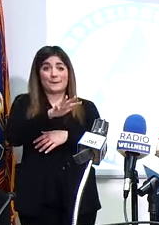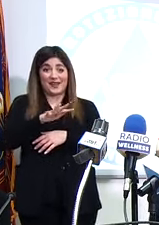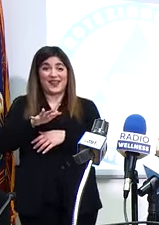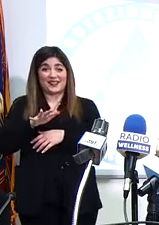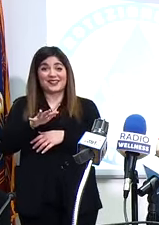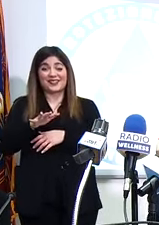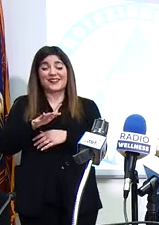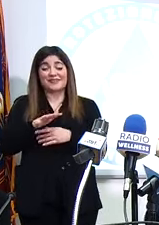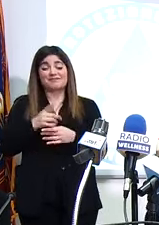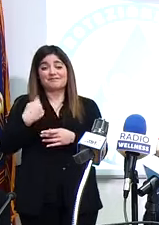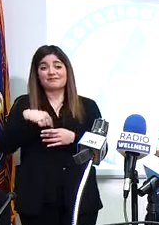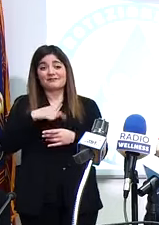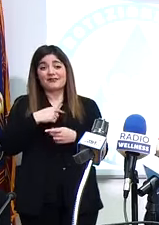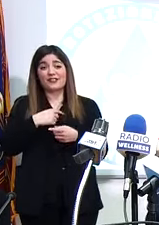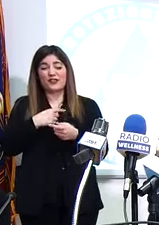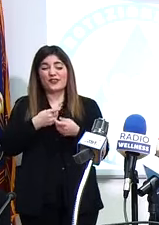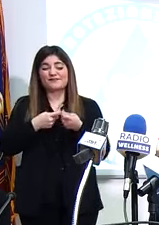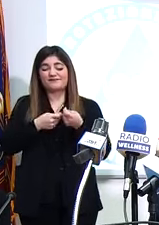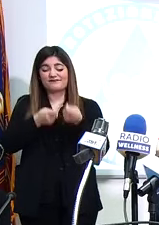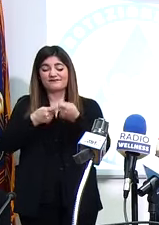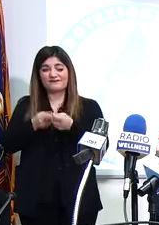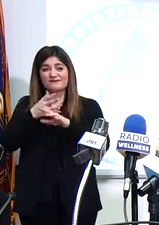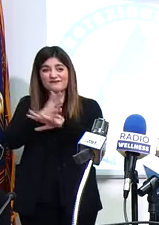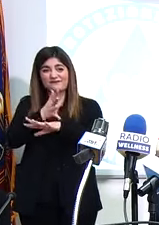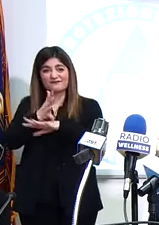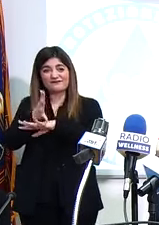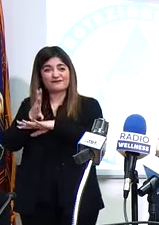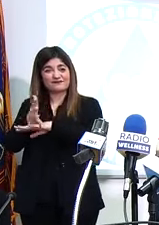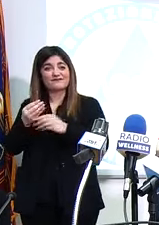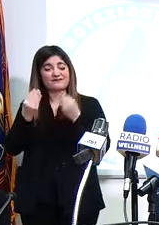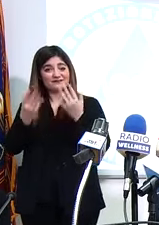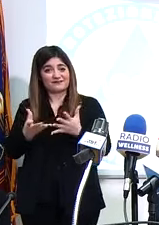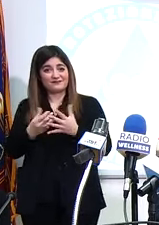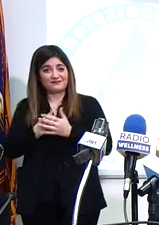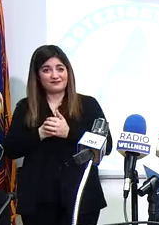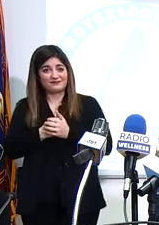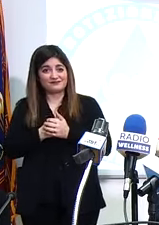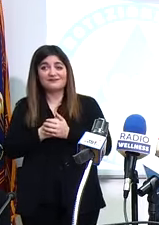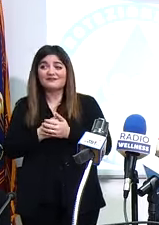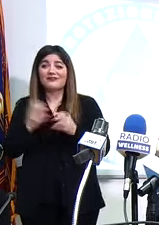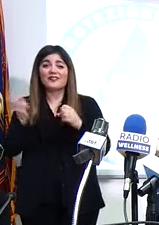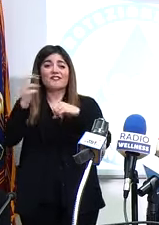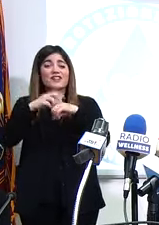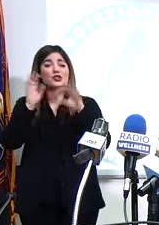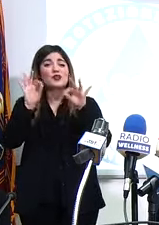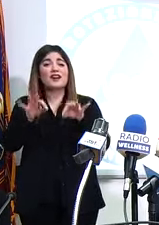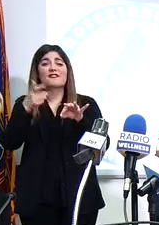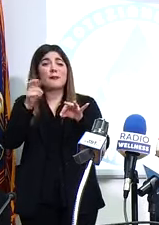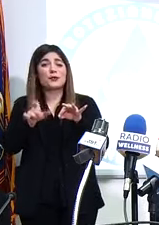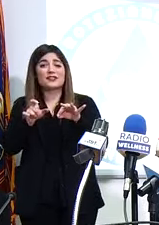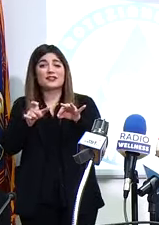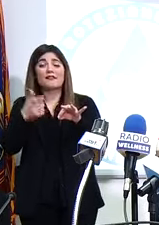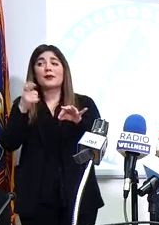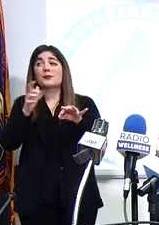virus che abbiamo avuto, dengue, zika, che arrivano, West Nile, perché arrivano? Perché è